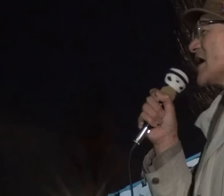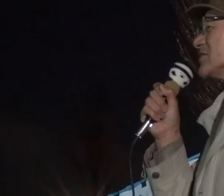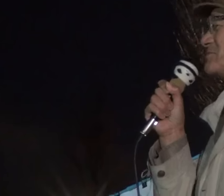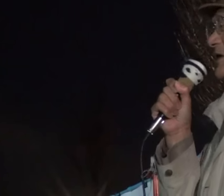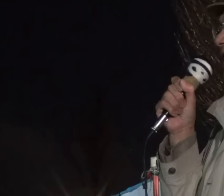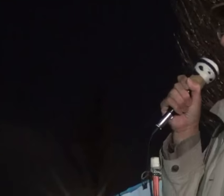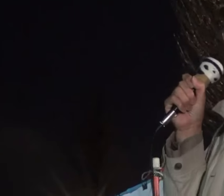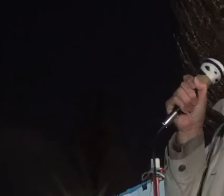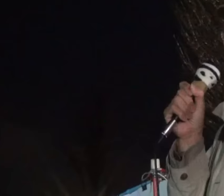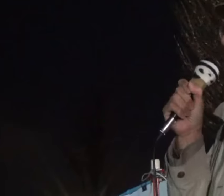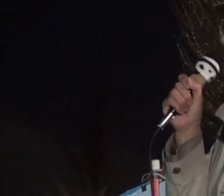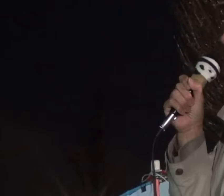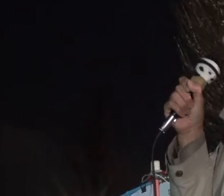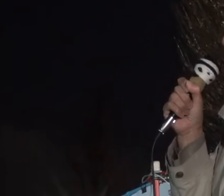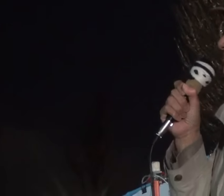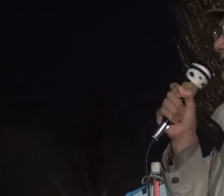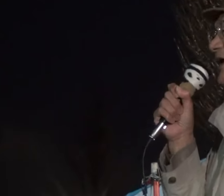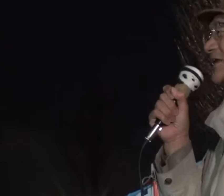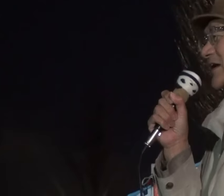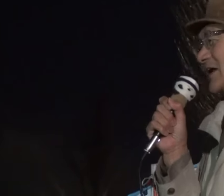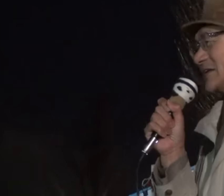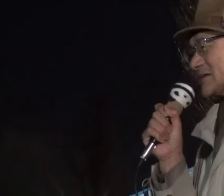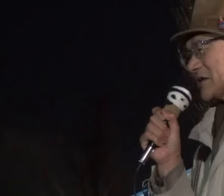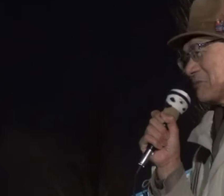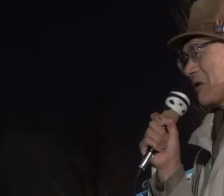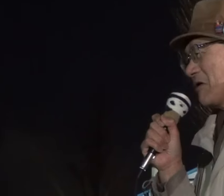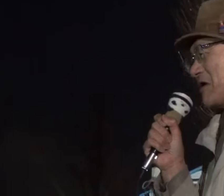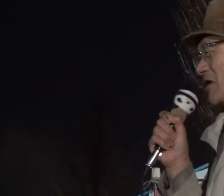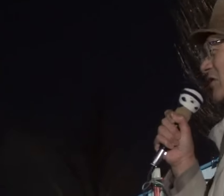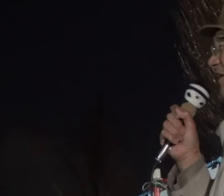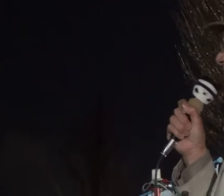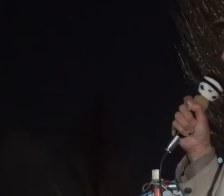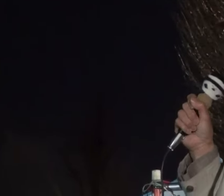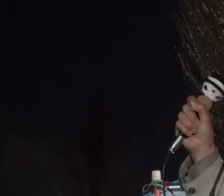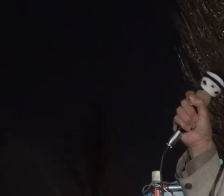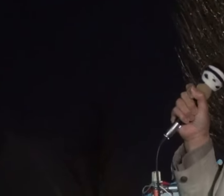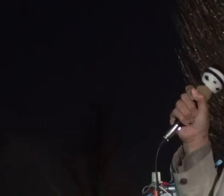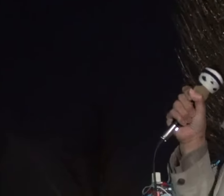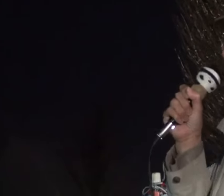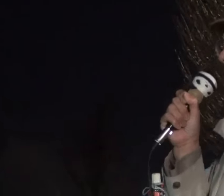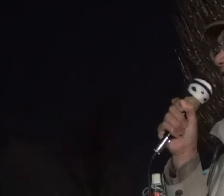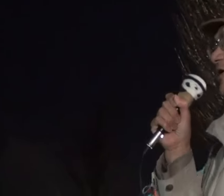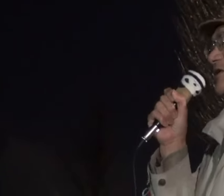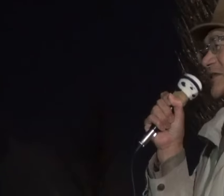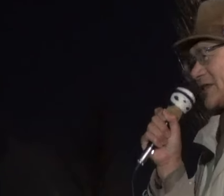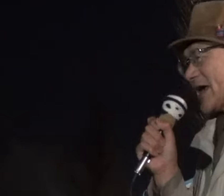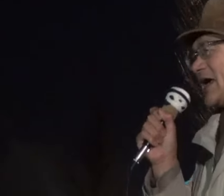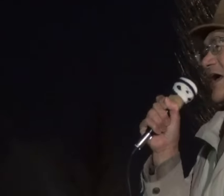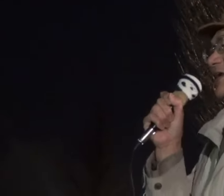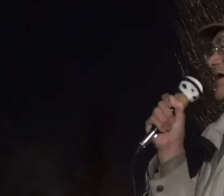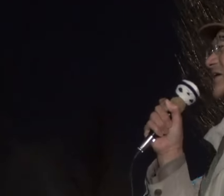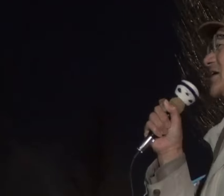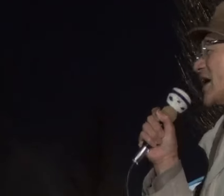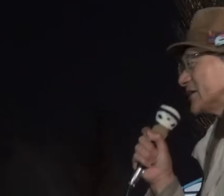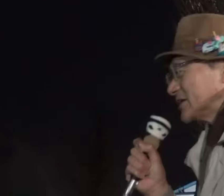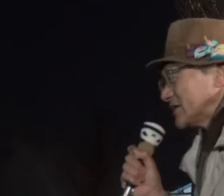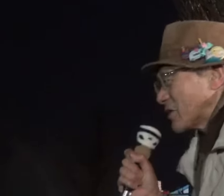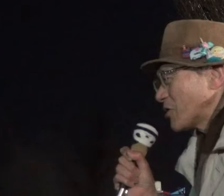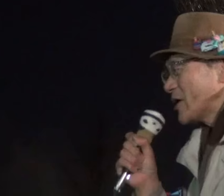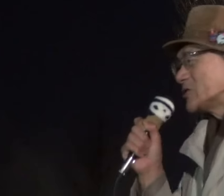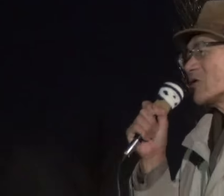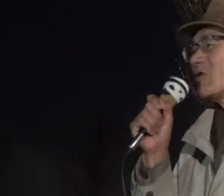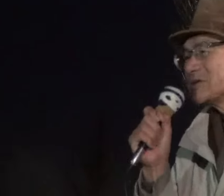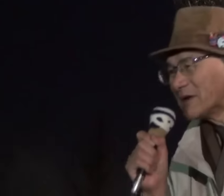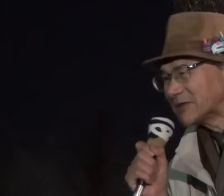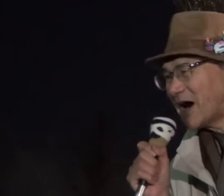私は2泊3日の、まあ、短期間なんですけども、沖縄宜野湾市長選挙応援に行って、さっき帰ってきて